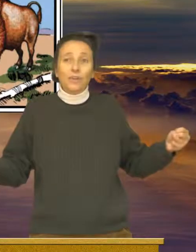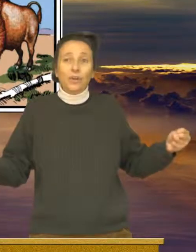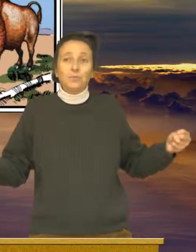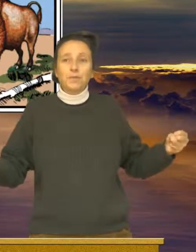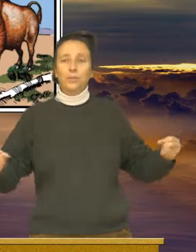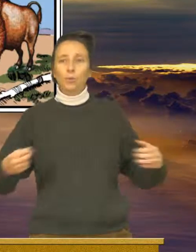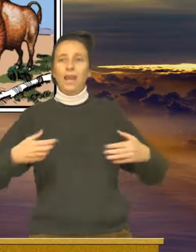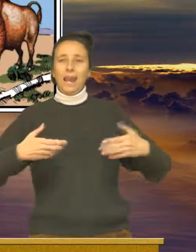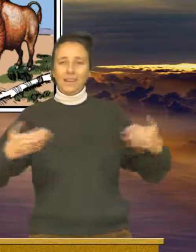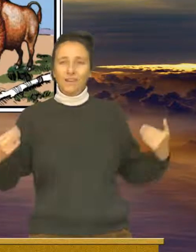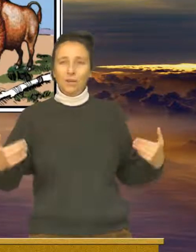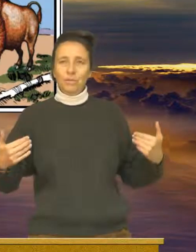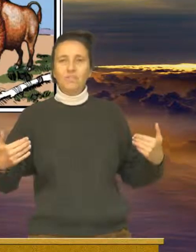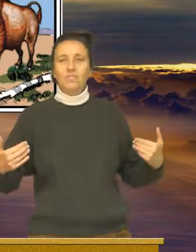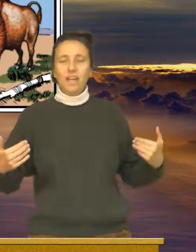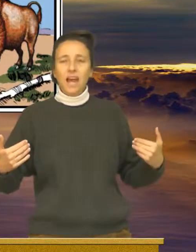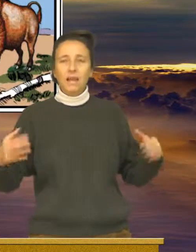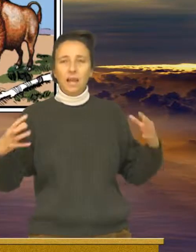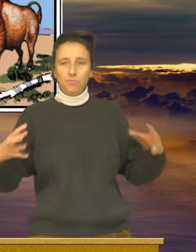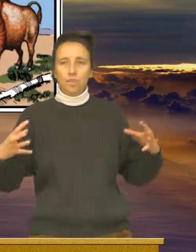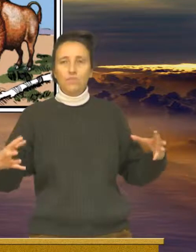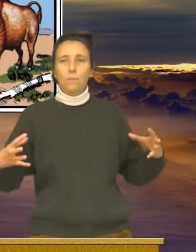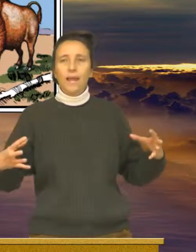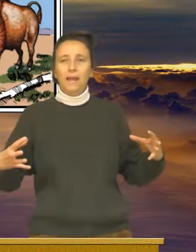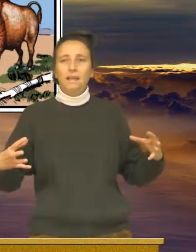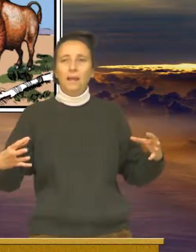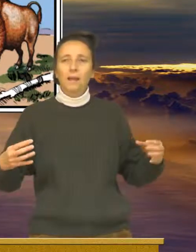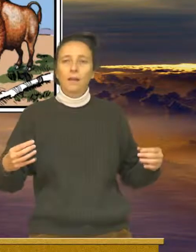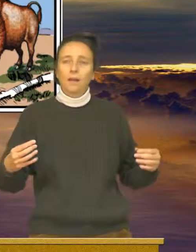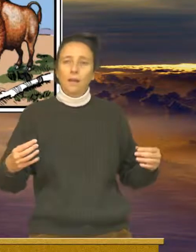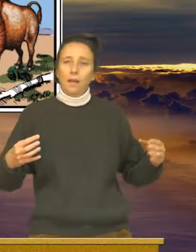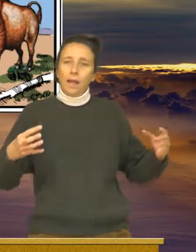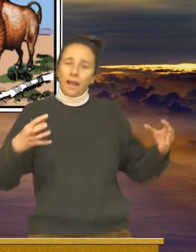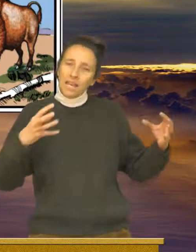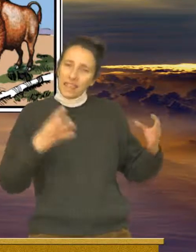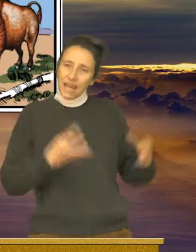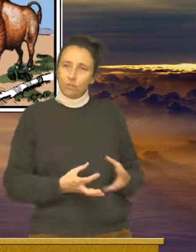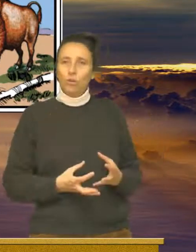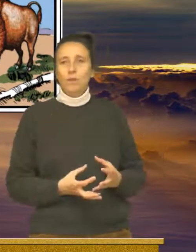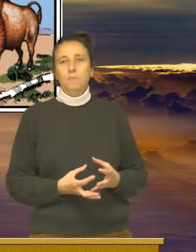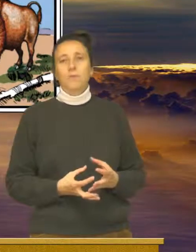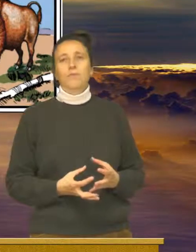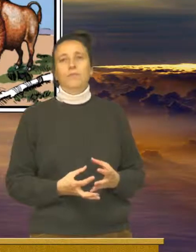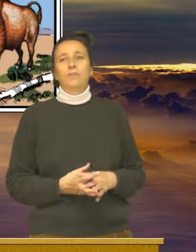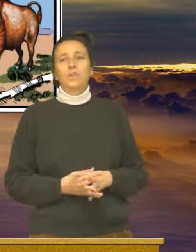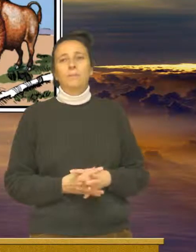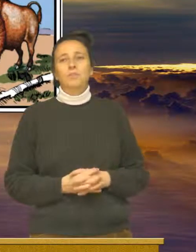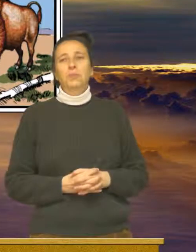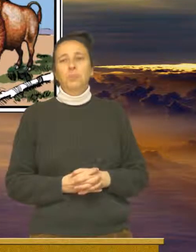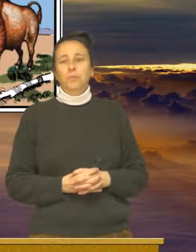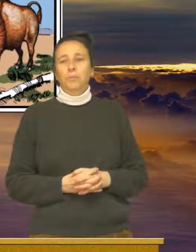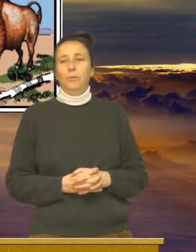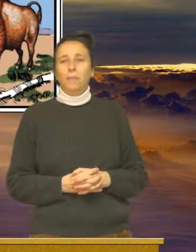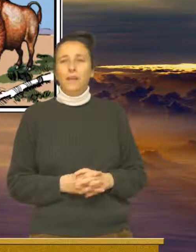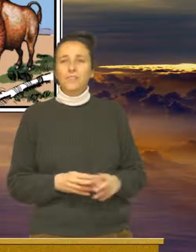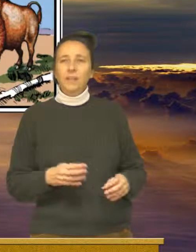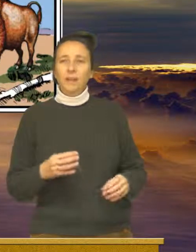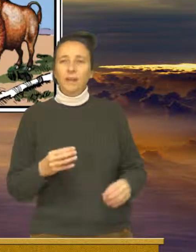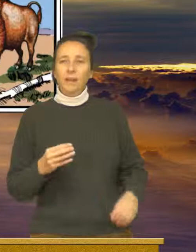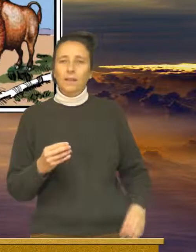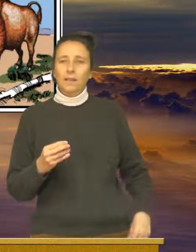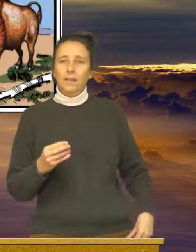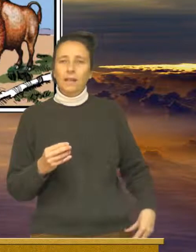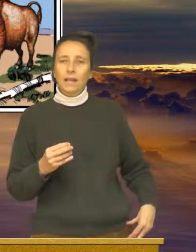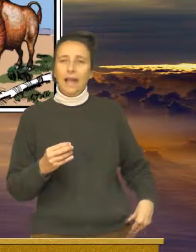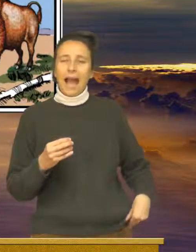una reacción espiritual a nivel universal en nuestro planeta y dentro del pueblo de Dios al mismo tiempo. Así